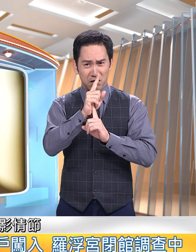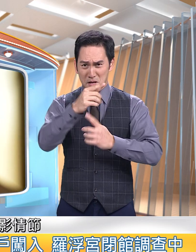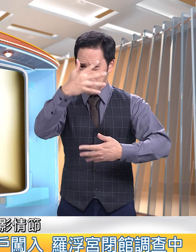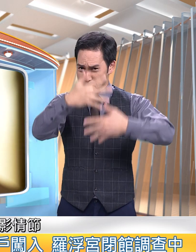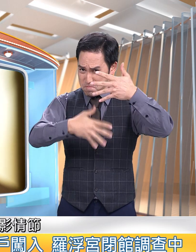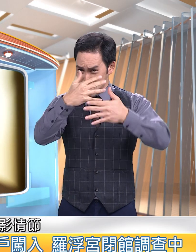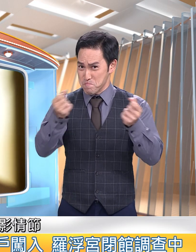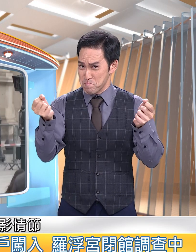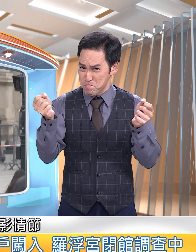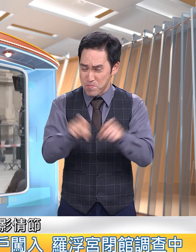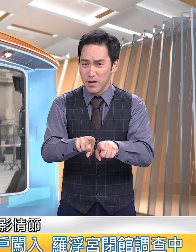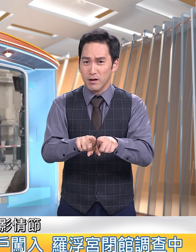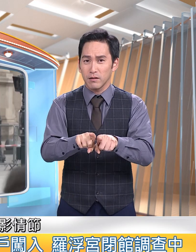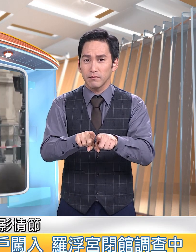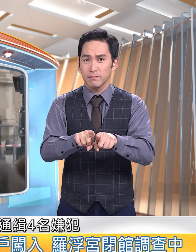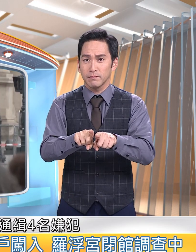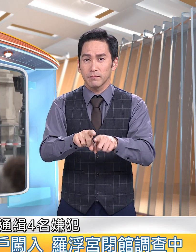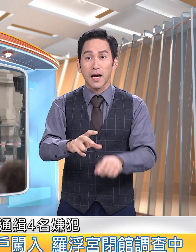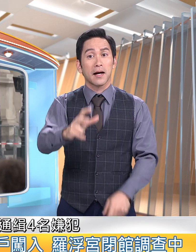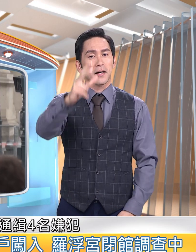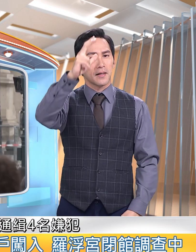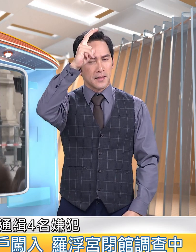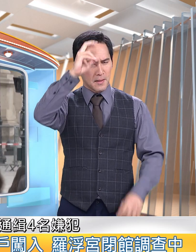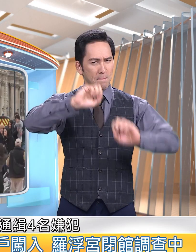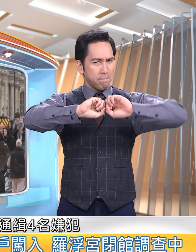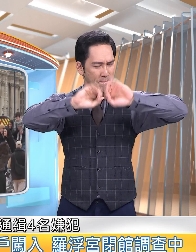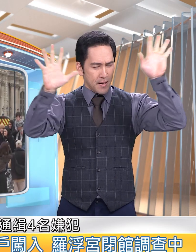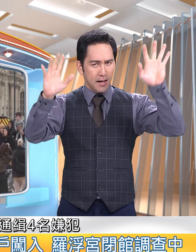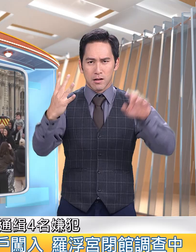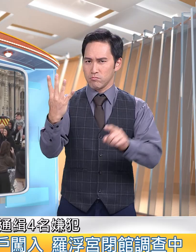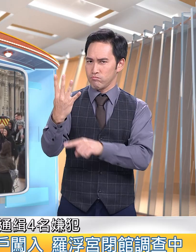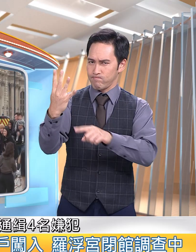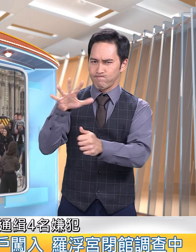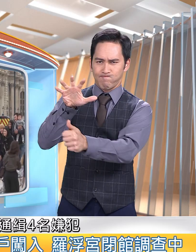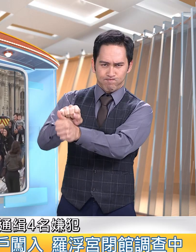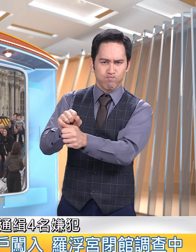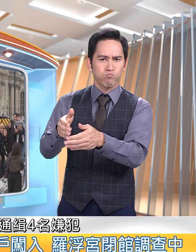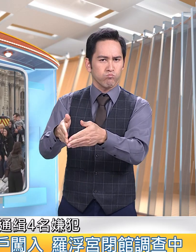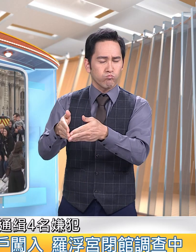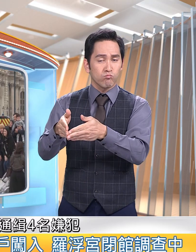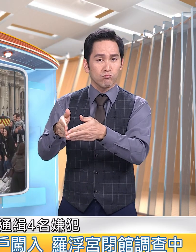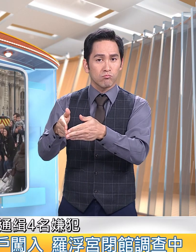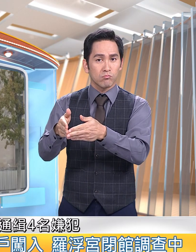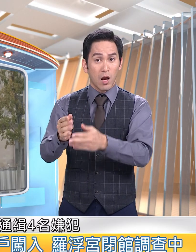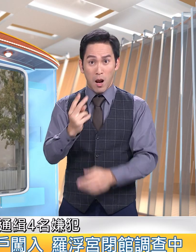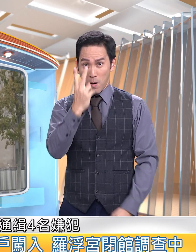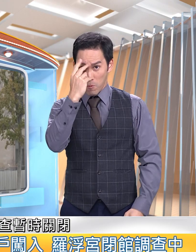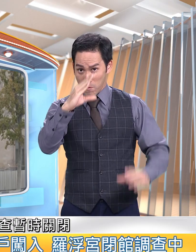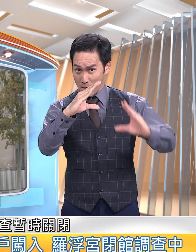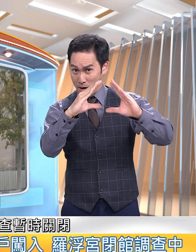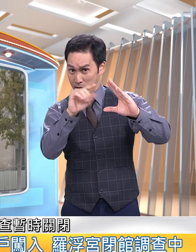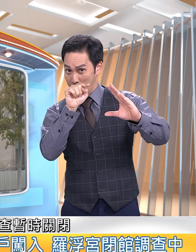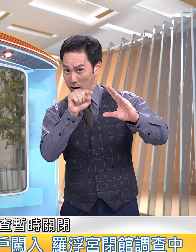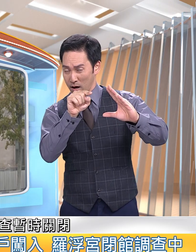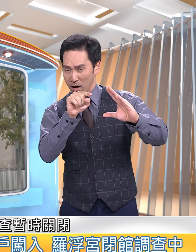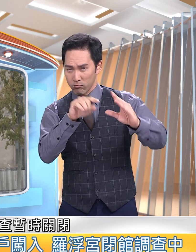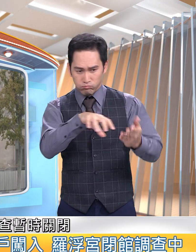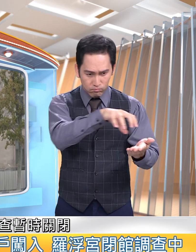如电影情节，法国警方正全面通缉4名嫌犯。罗浮宫也因为